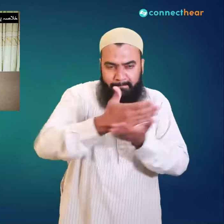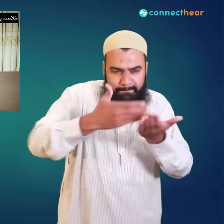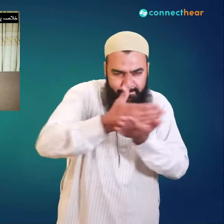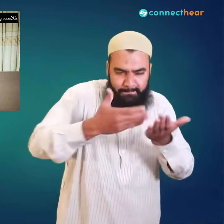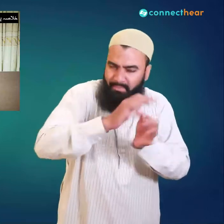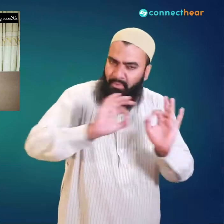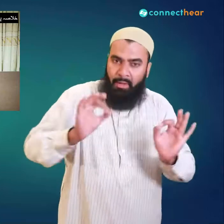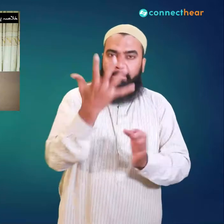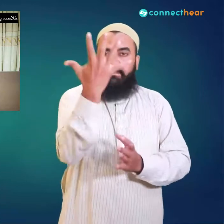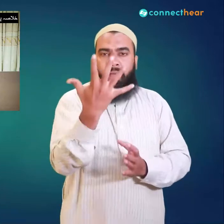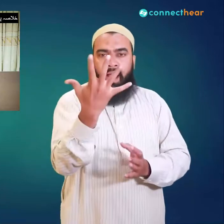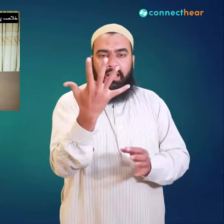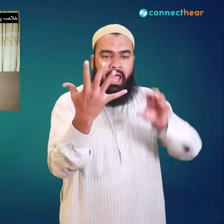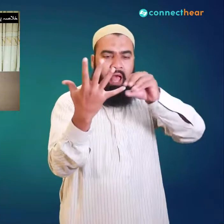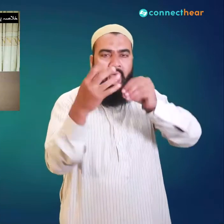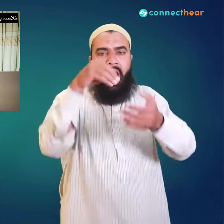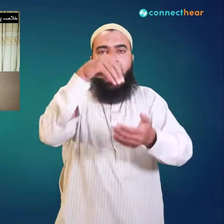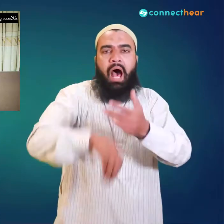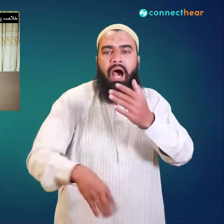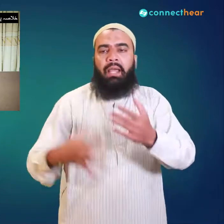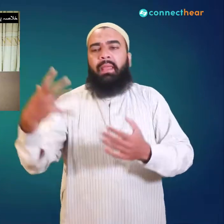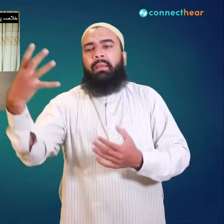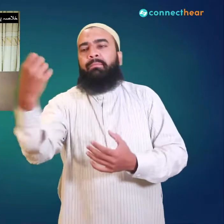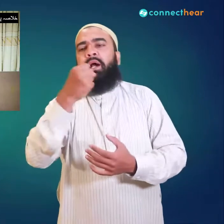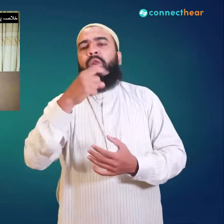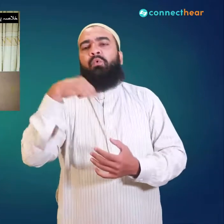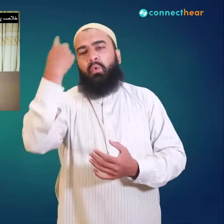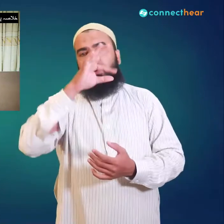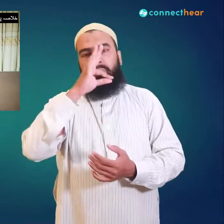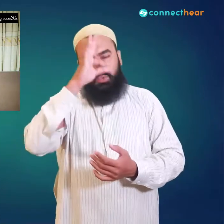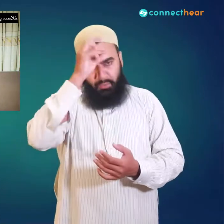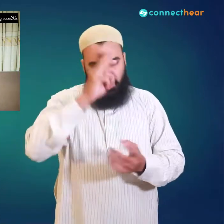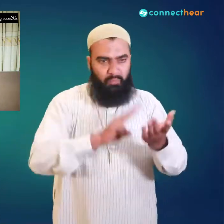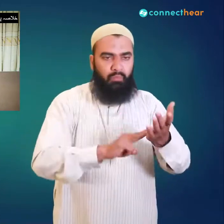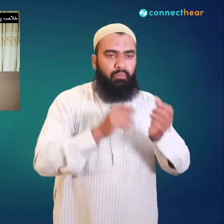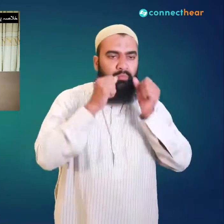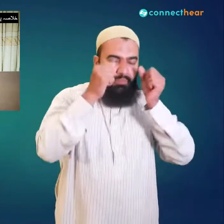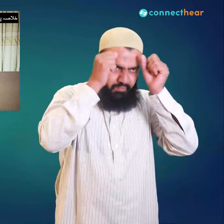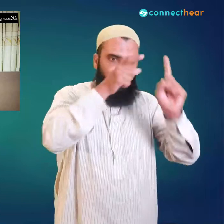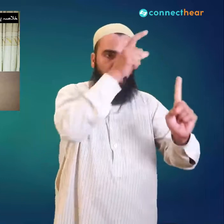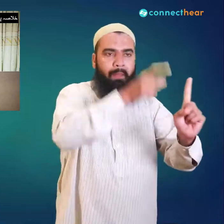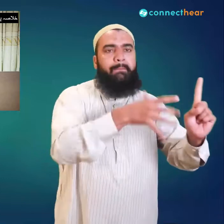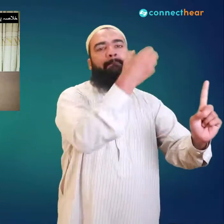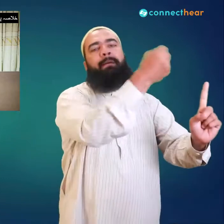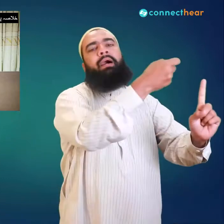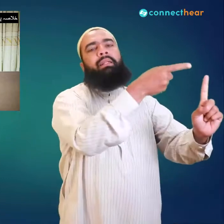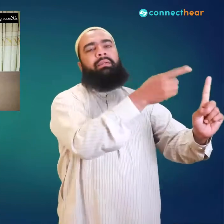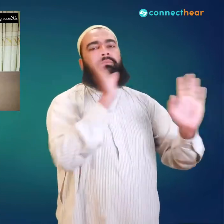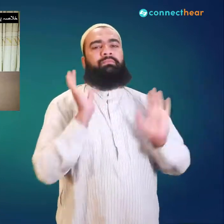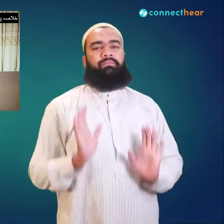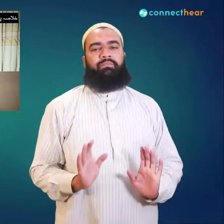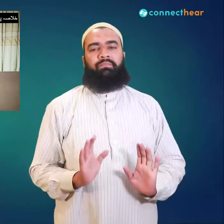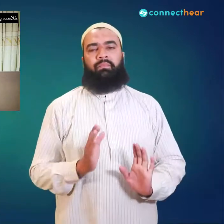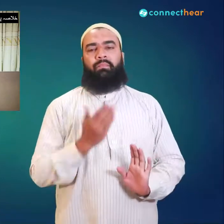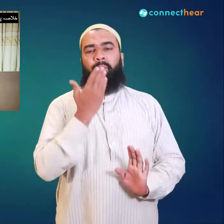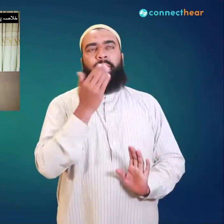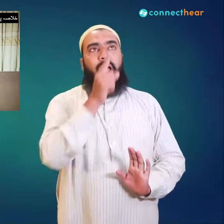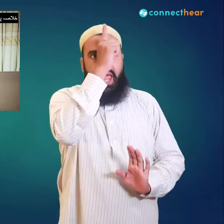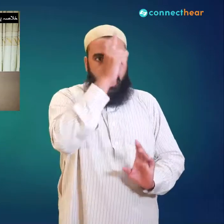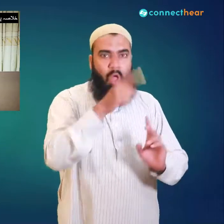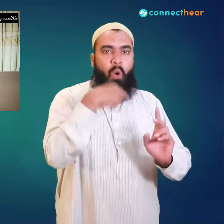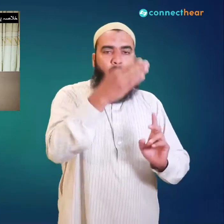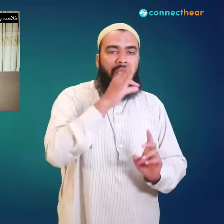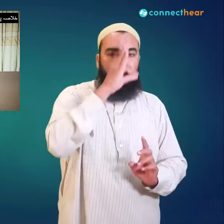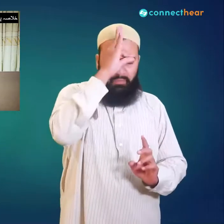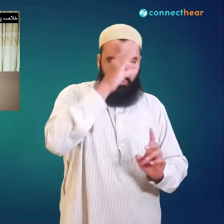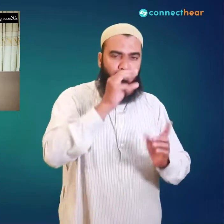کا، یتیموں کا، مسکینوں کا اور مسافروں کا۔ یعنی اللہ اور اس کے رسول صلی اللہ علیہ وسلم کی ثوابدید پر